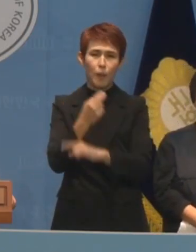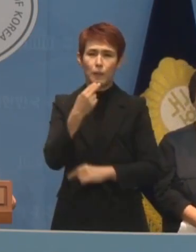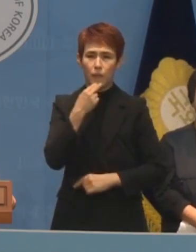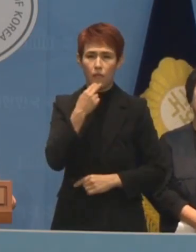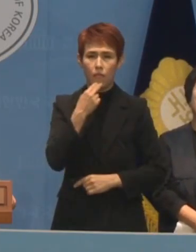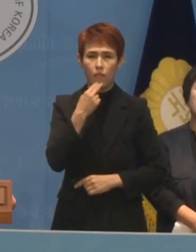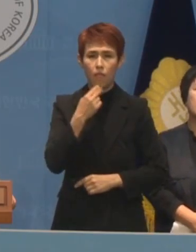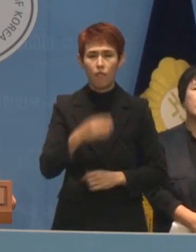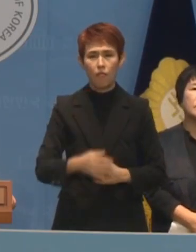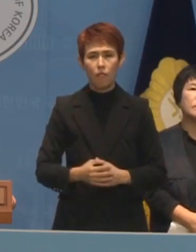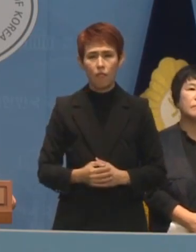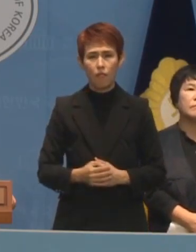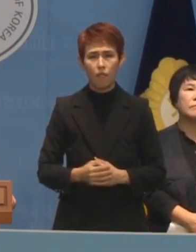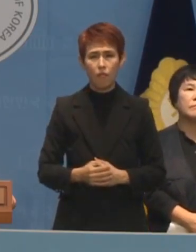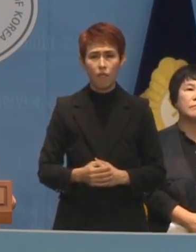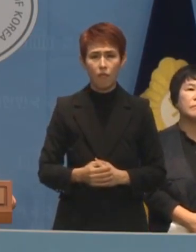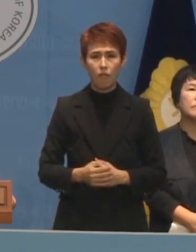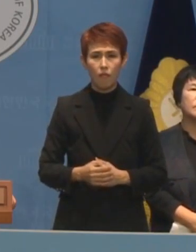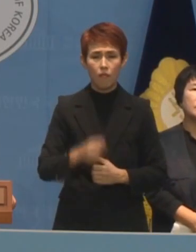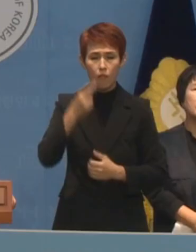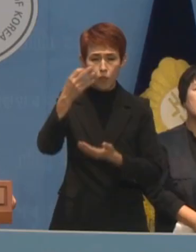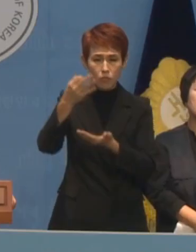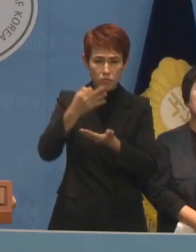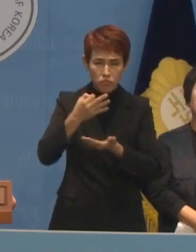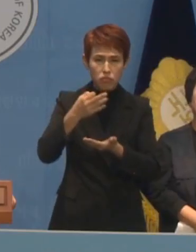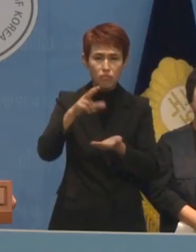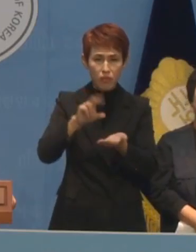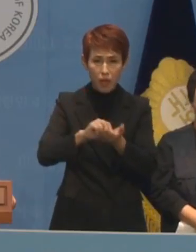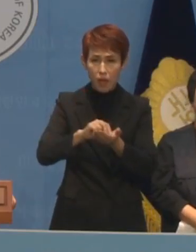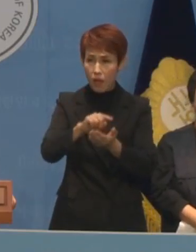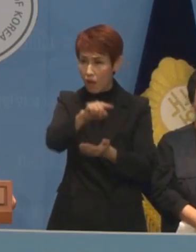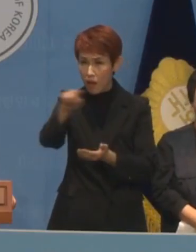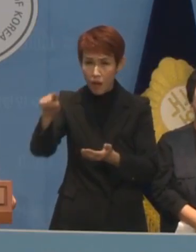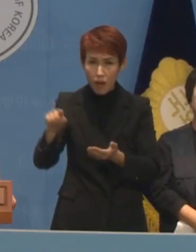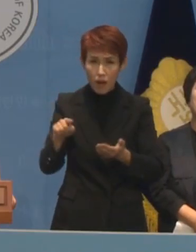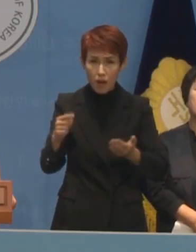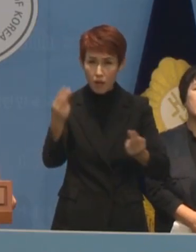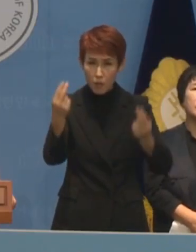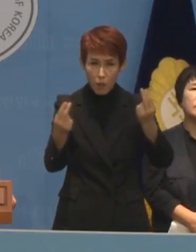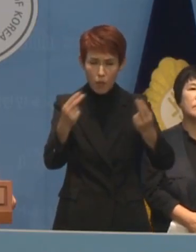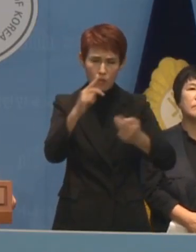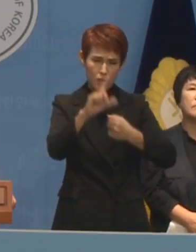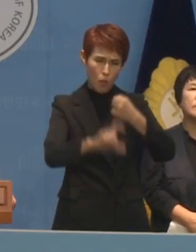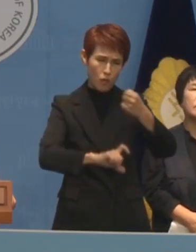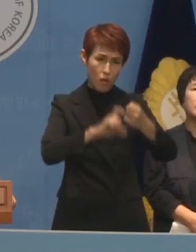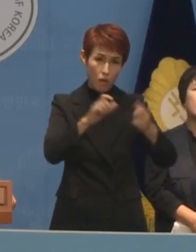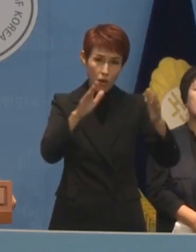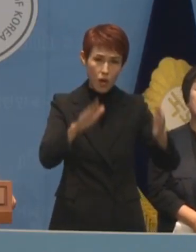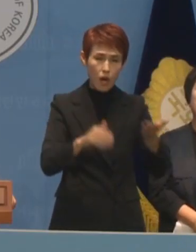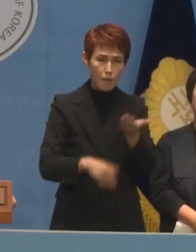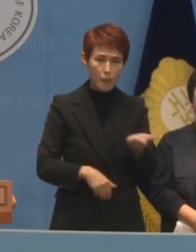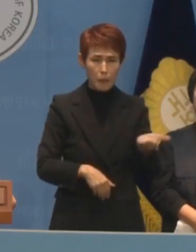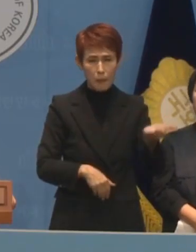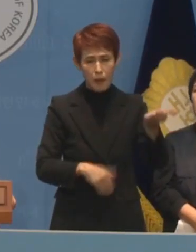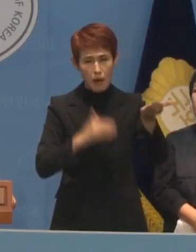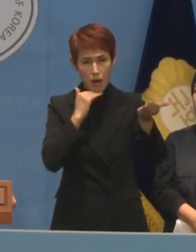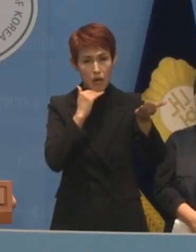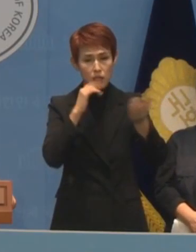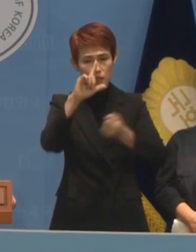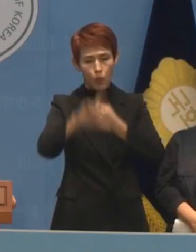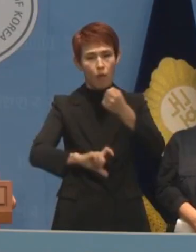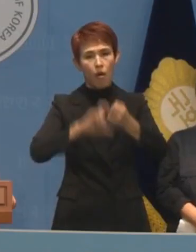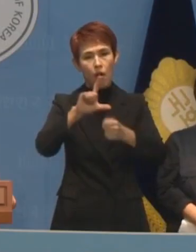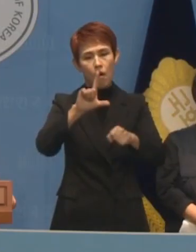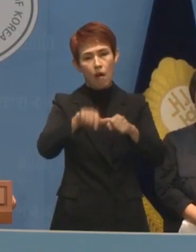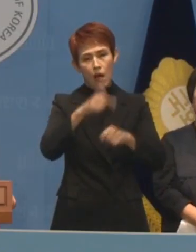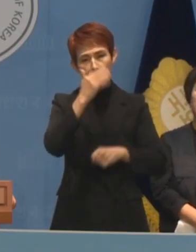사기가 저하되고 보수 등급 체계를 가진 어느 조직보다 긴 15년간의 승급 기간으로 타 직종과의 급여